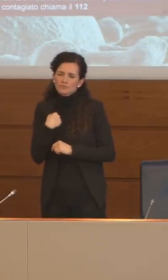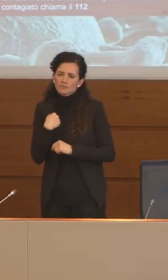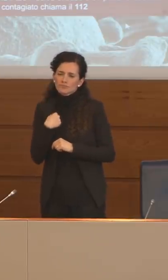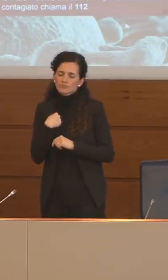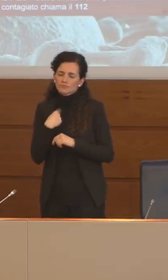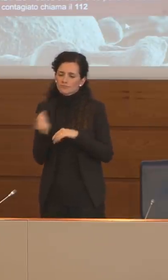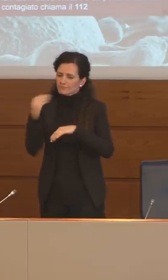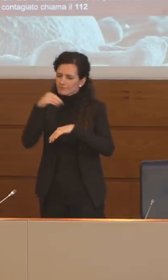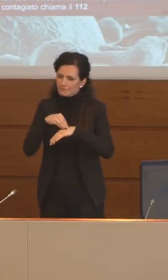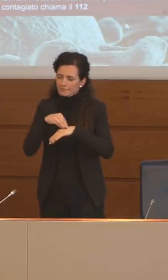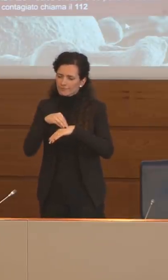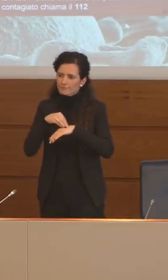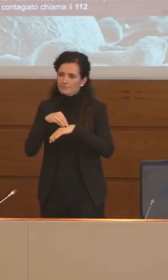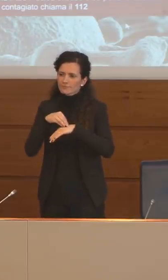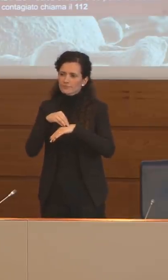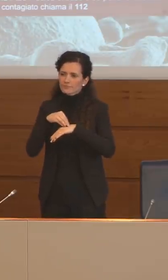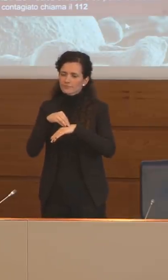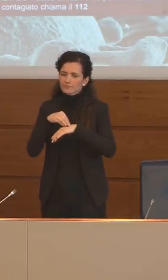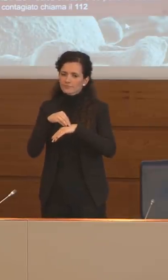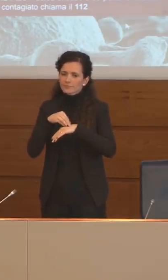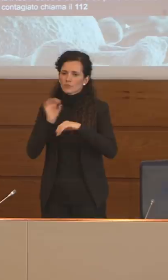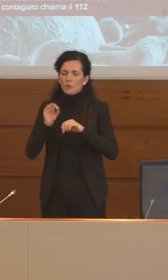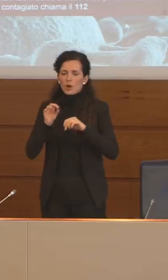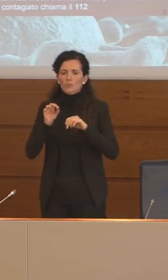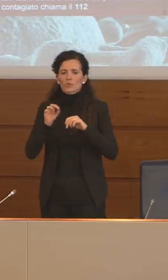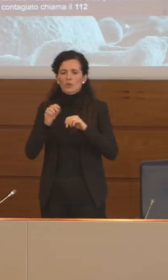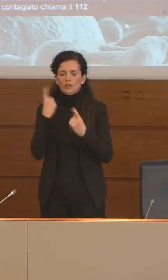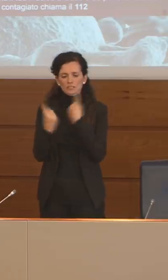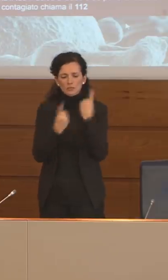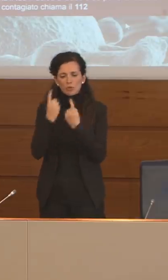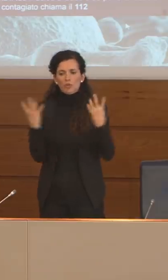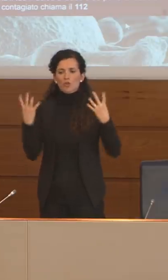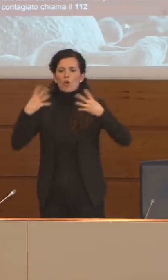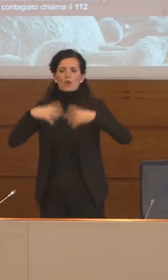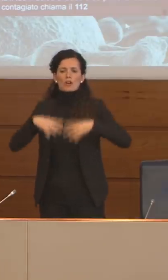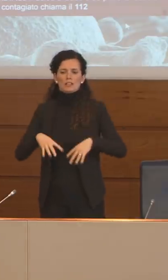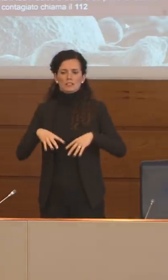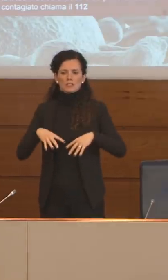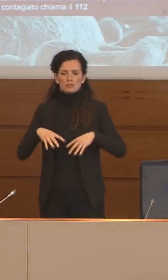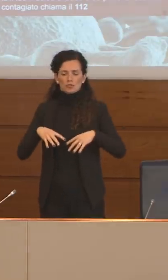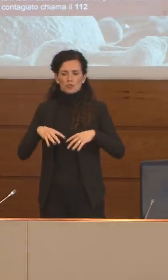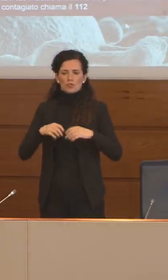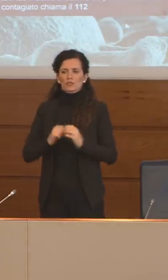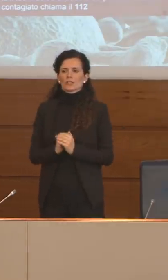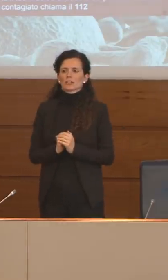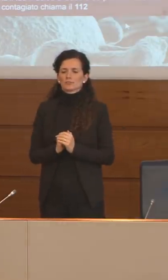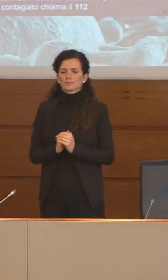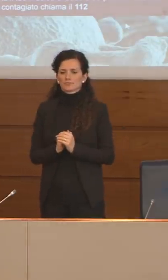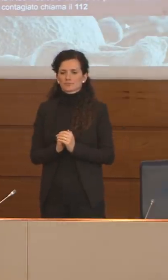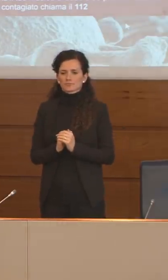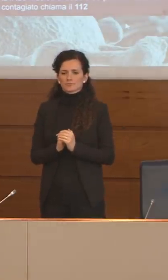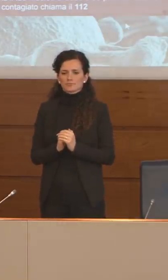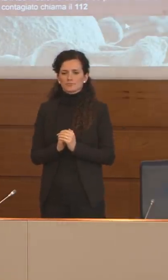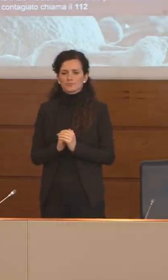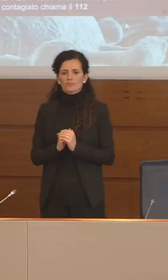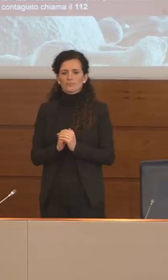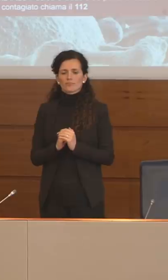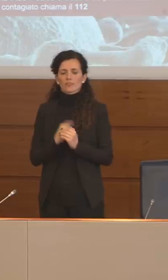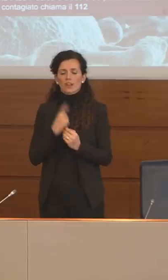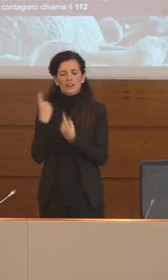parlare dell'aspetto organizzativo per la assistenza